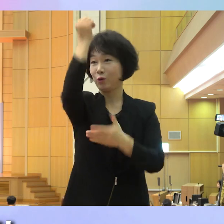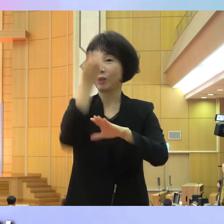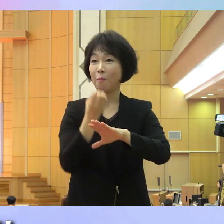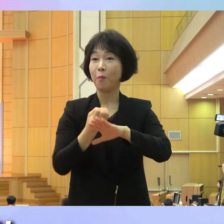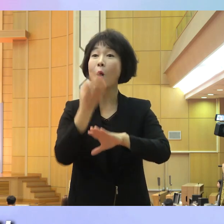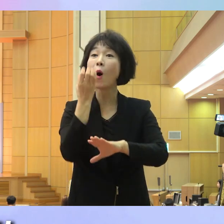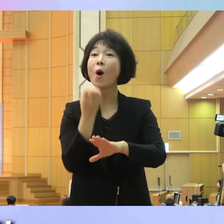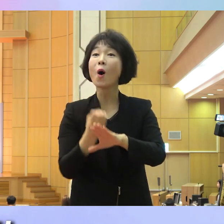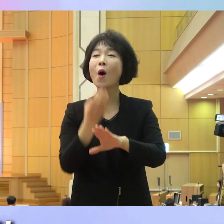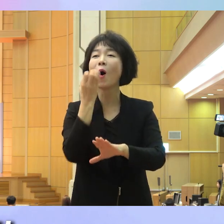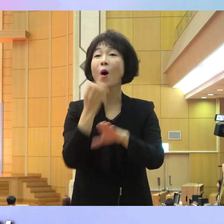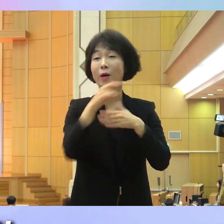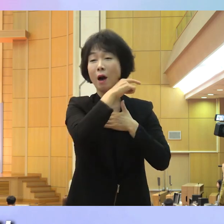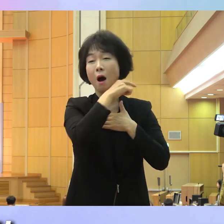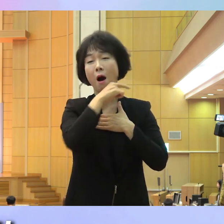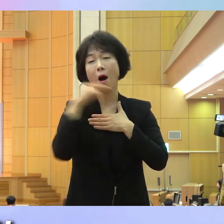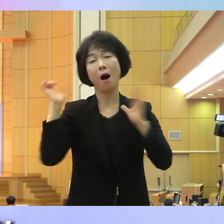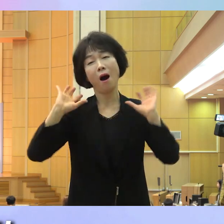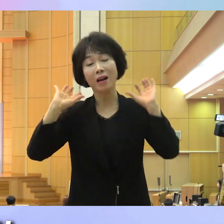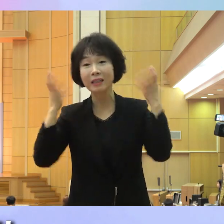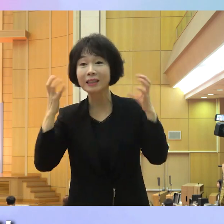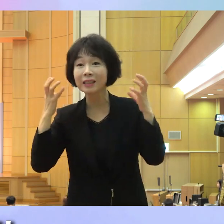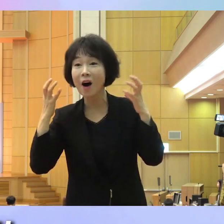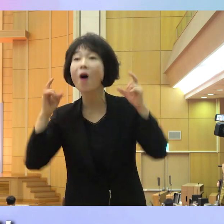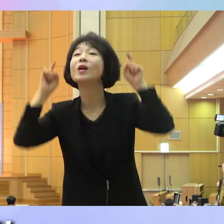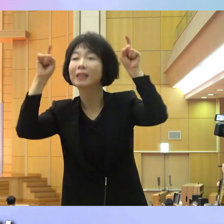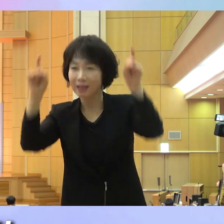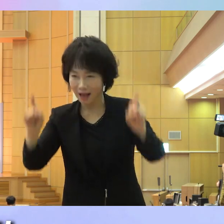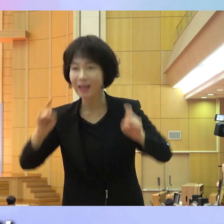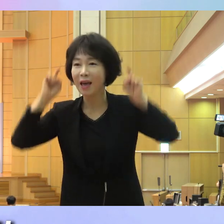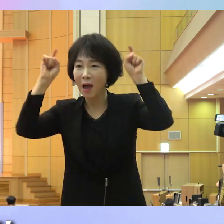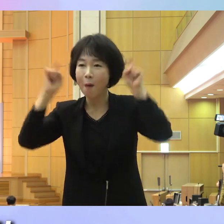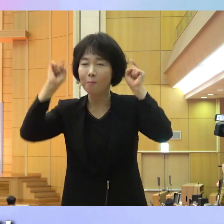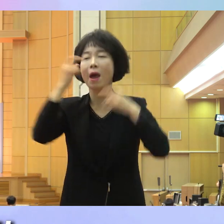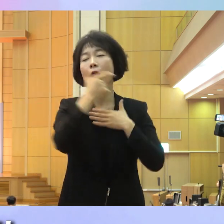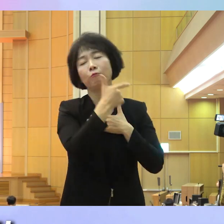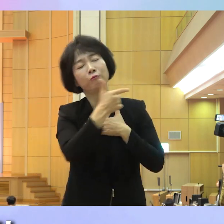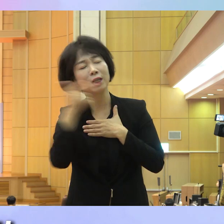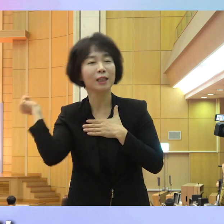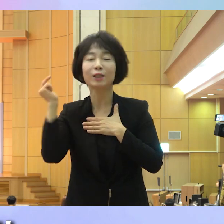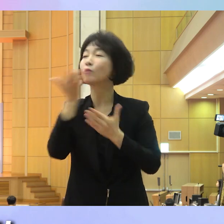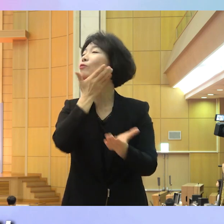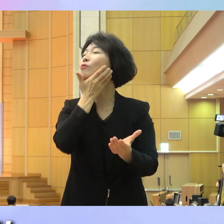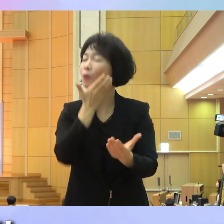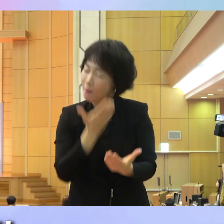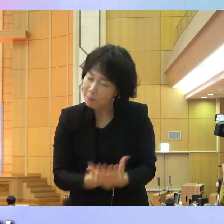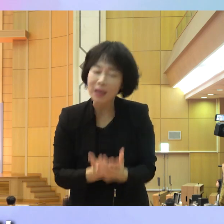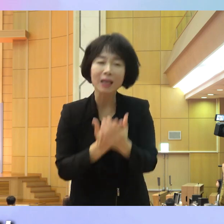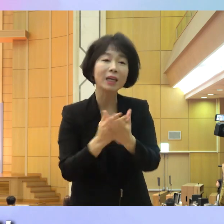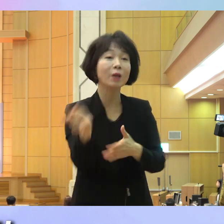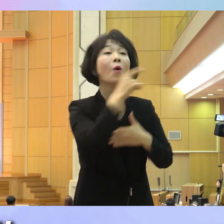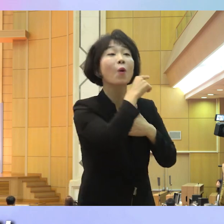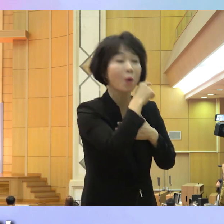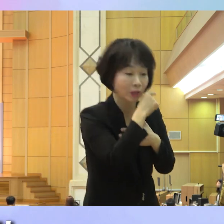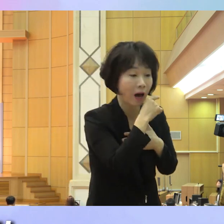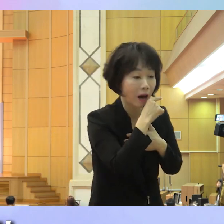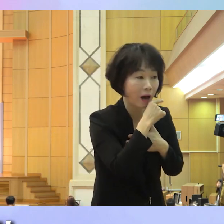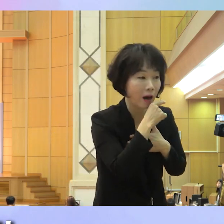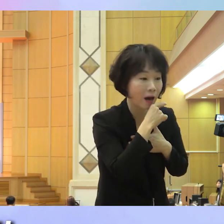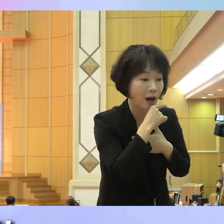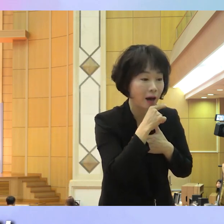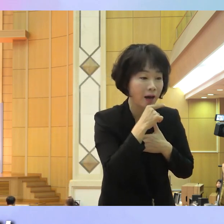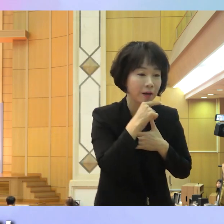믿으오. 주의 보혈 그 어린 양의 매우 귀중한